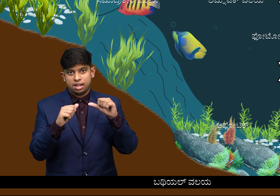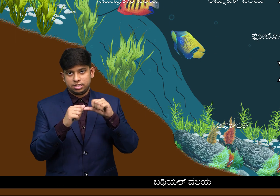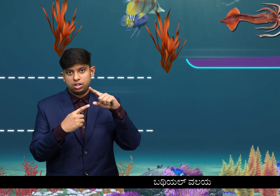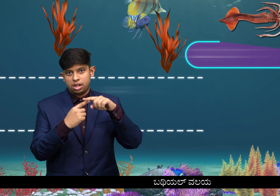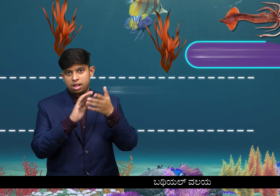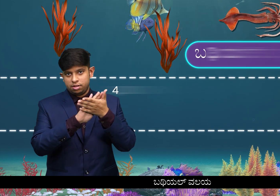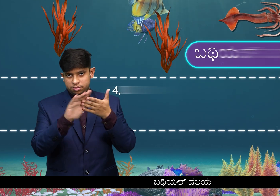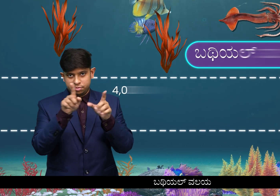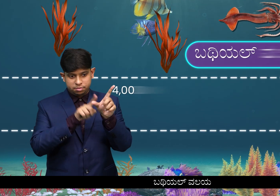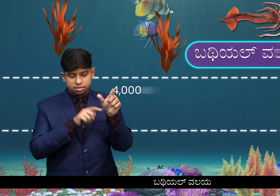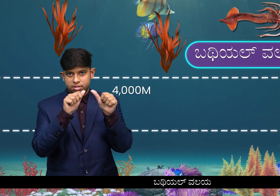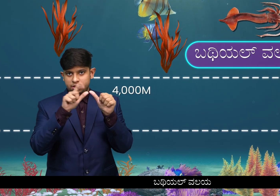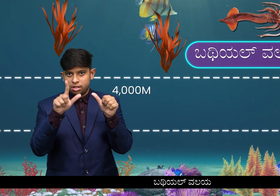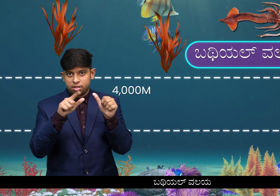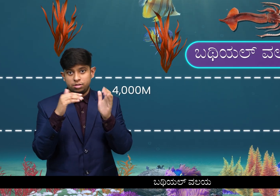ಬತಿಯಲ್ ವಲಯ.